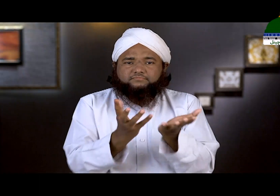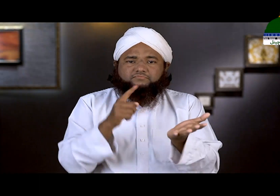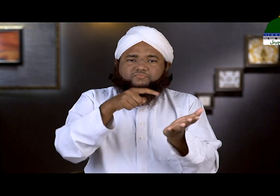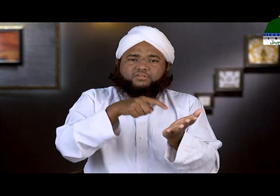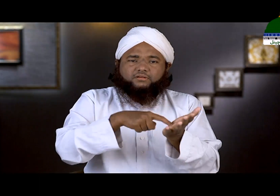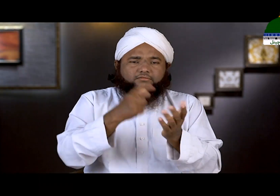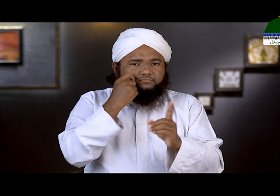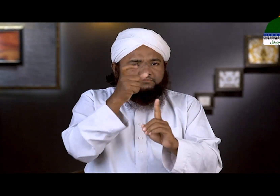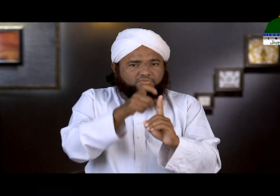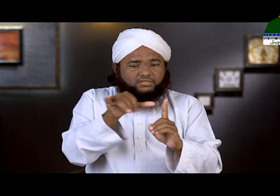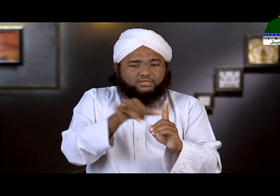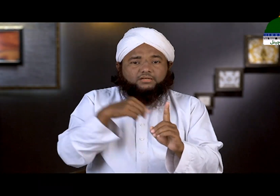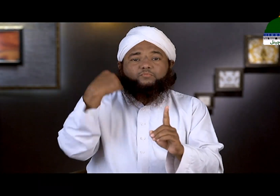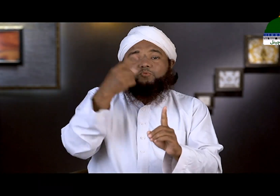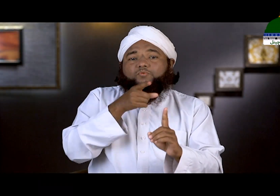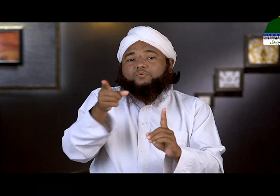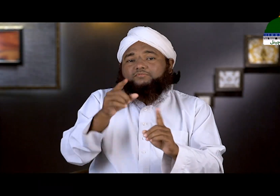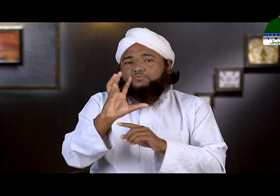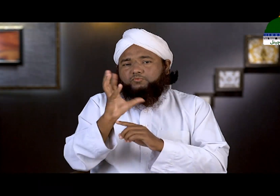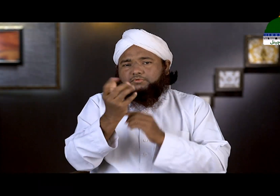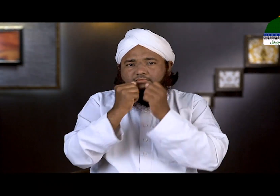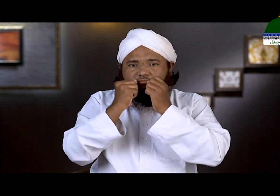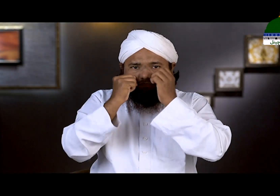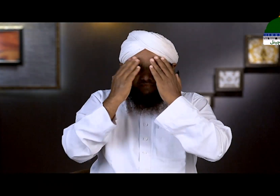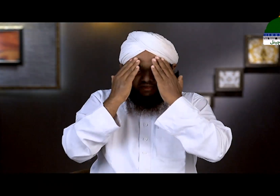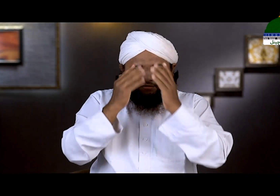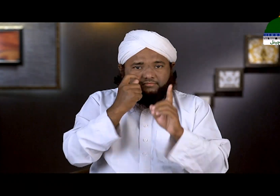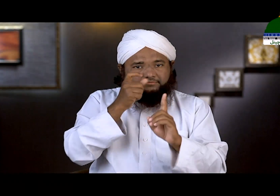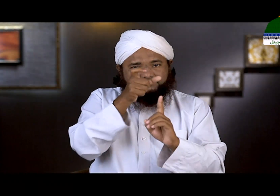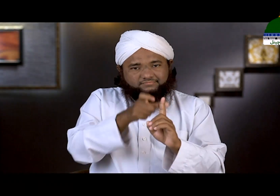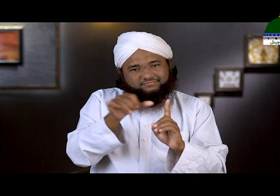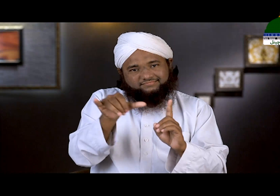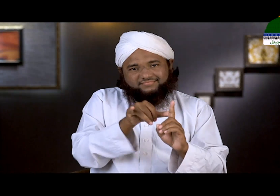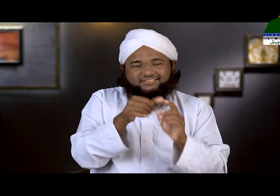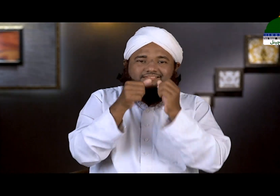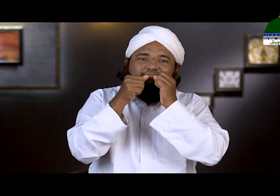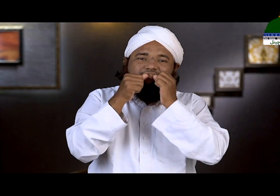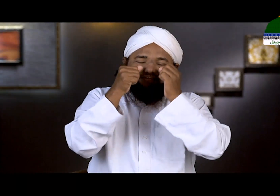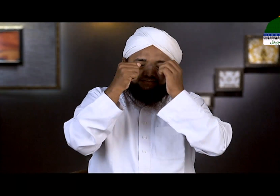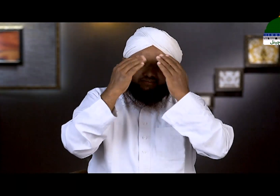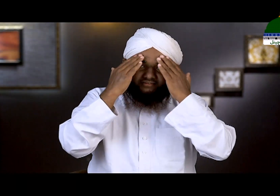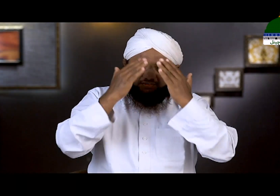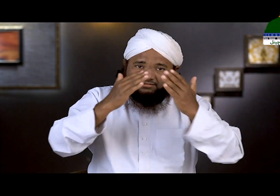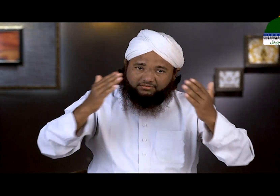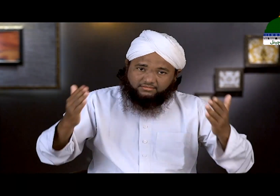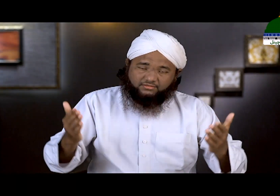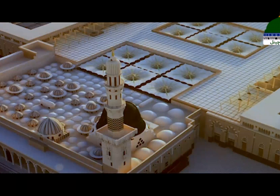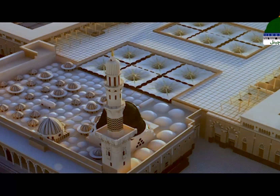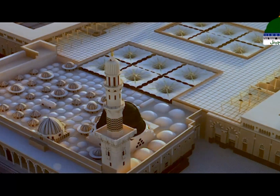لوگوں میں میرے قریب تر وہ ہوگا جس نے دنیا میں مجھ پر زیادہ درود پڑھے ہوں گے۔ صلو علی الحبیب صلی اللہ